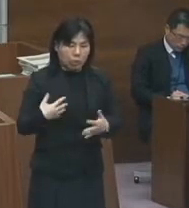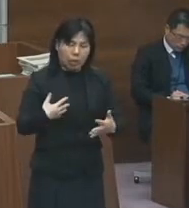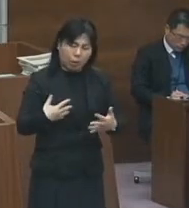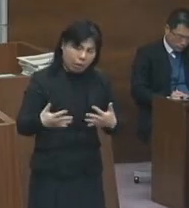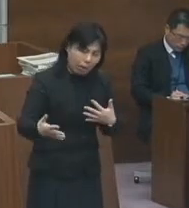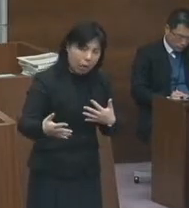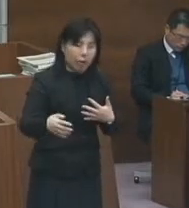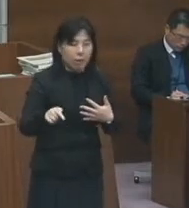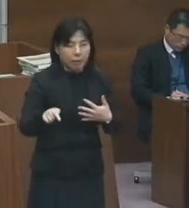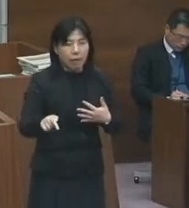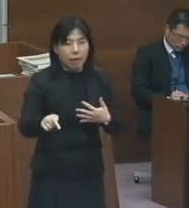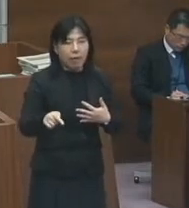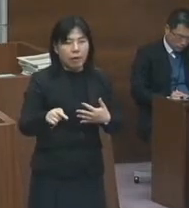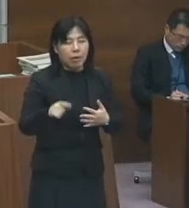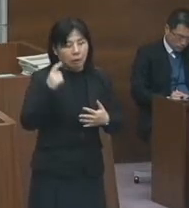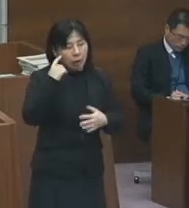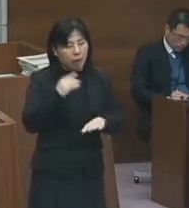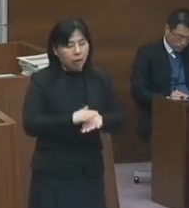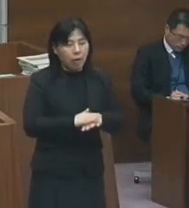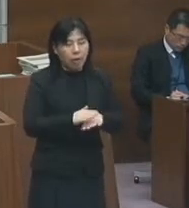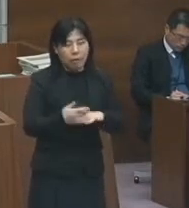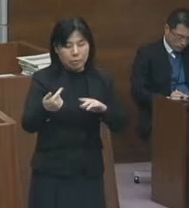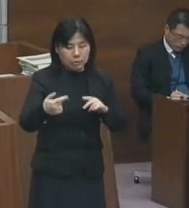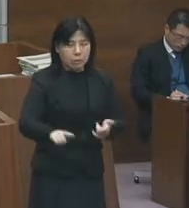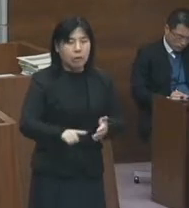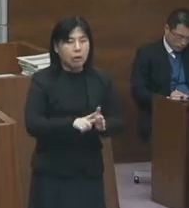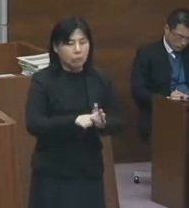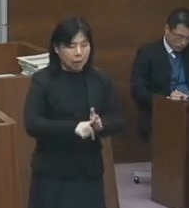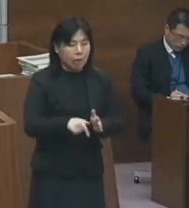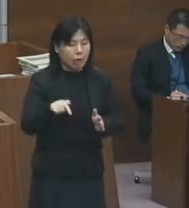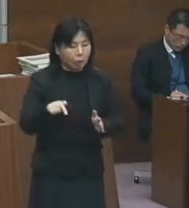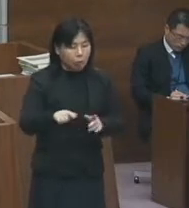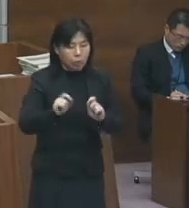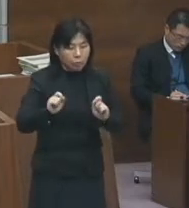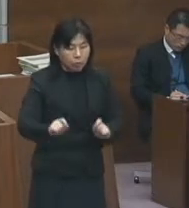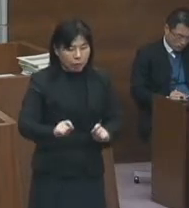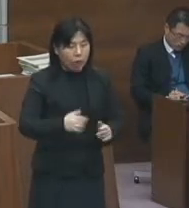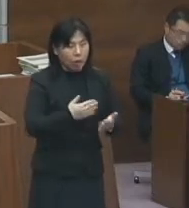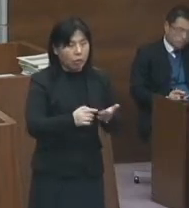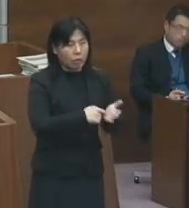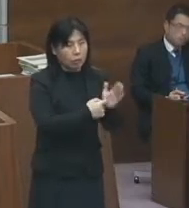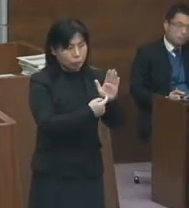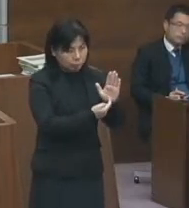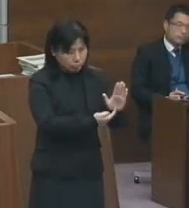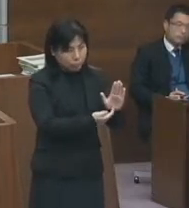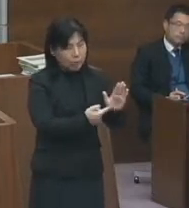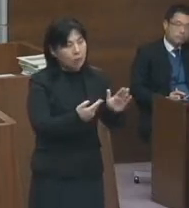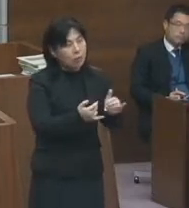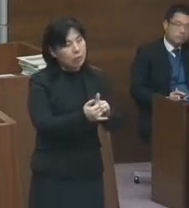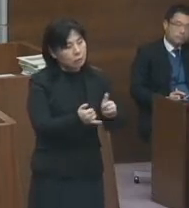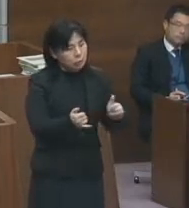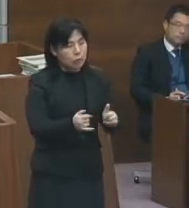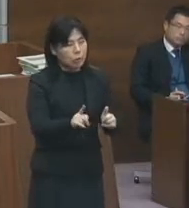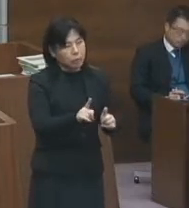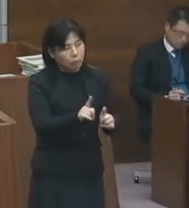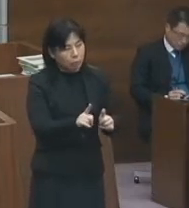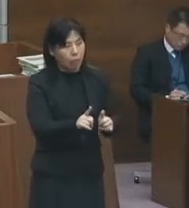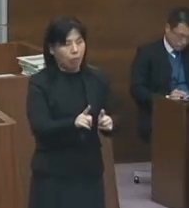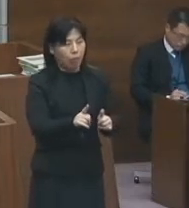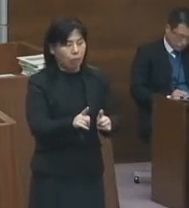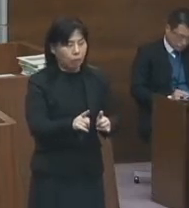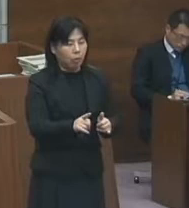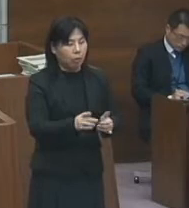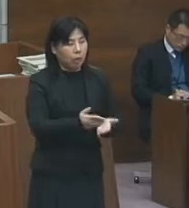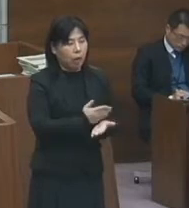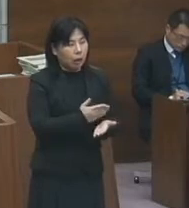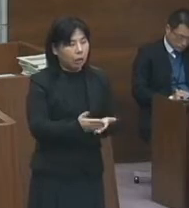隔たりがあるとするなら、それをこの際明らかにし、市民の判断を仰ぐべきと考えます。見